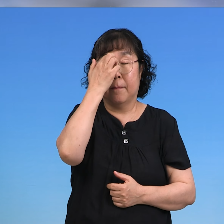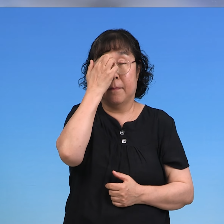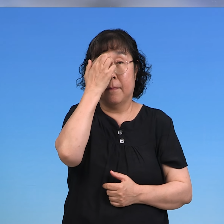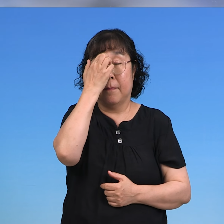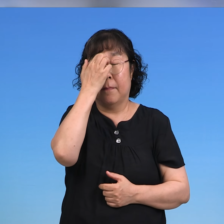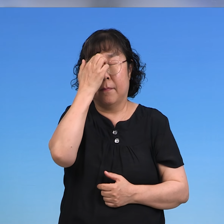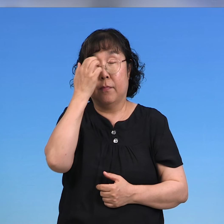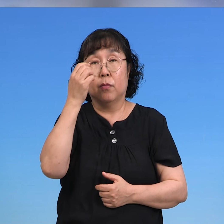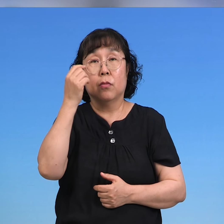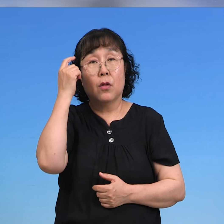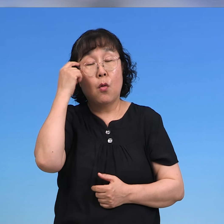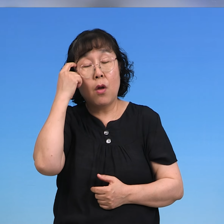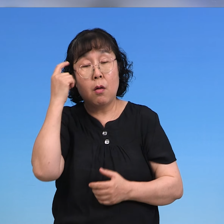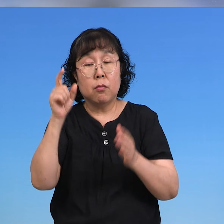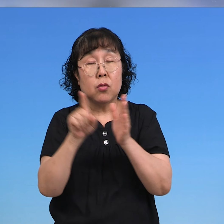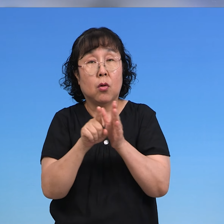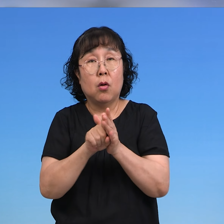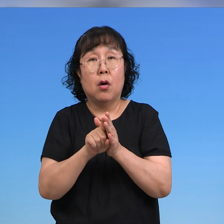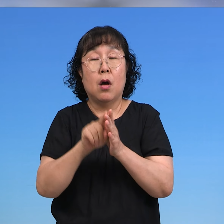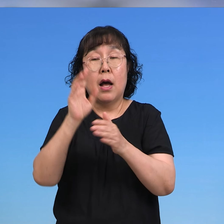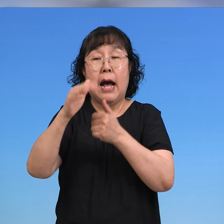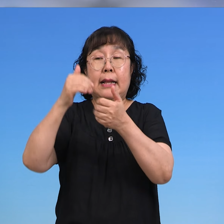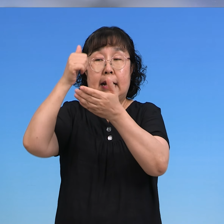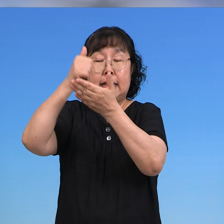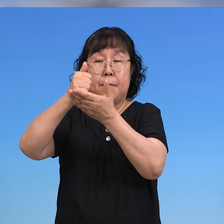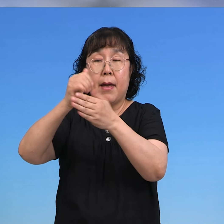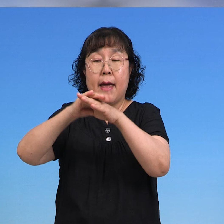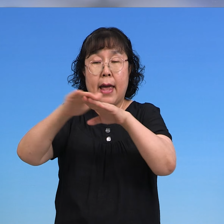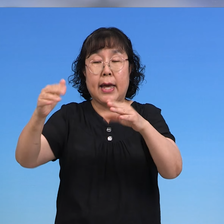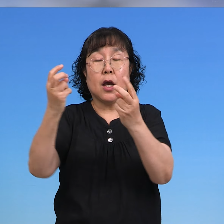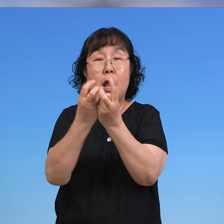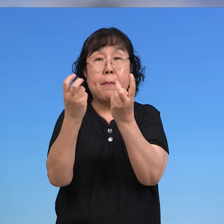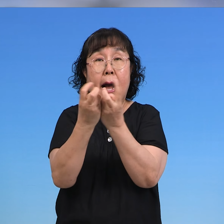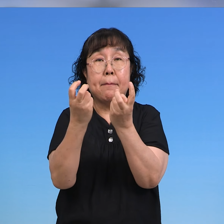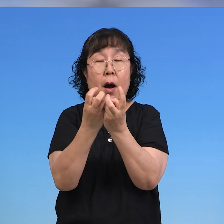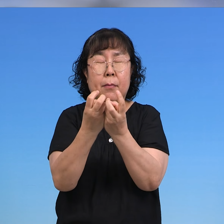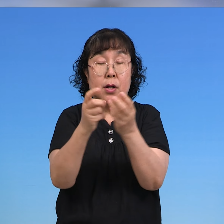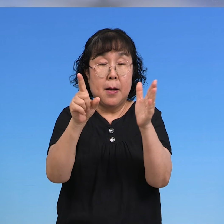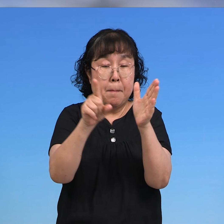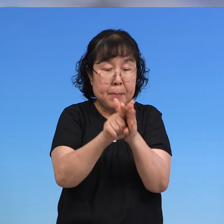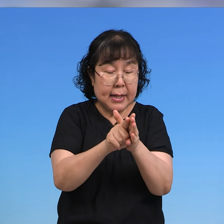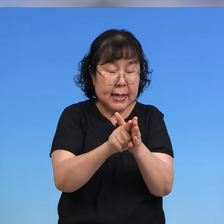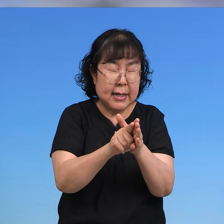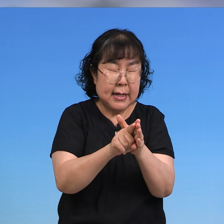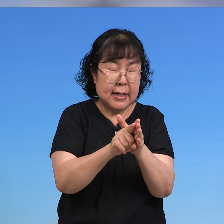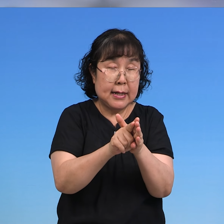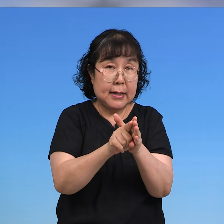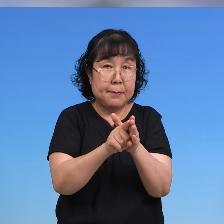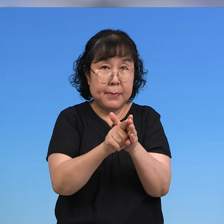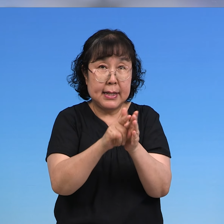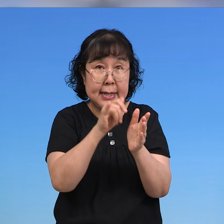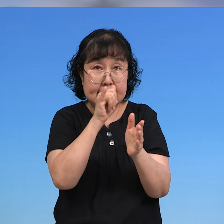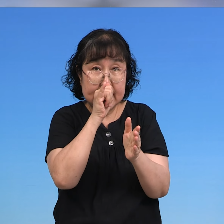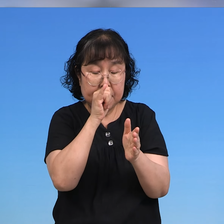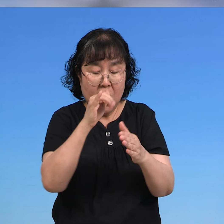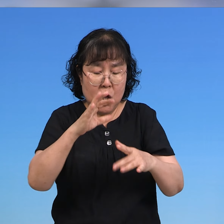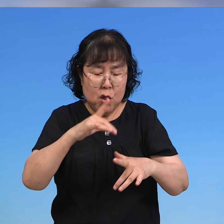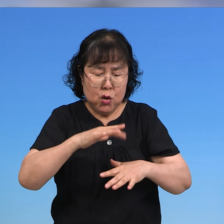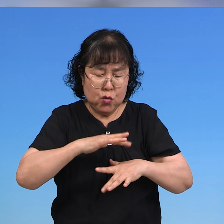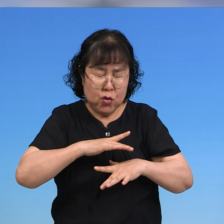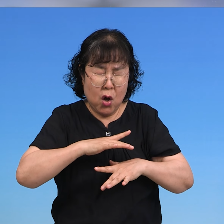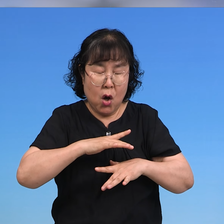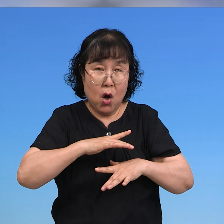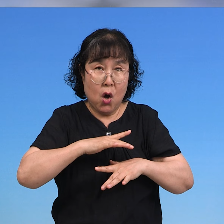그럼 뭐하러 믿습니까? 하나님의 대안은요, 그게 아니에요. 믿음 있으면 두려움 하나도 안 생기고, 그건 그